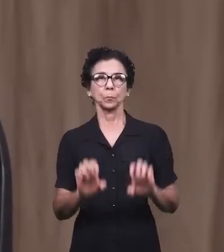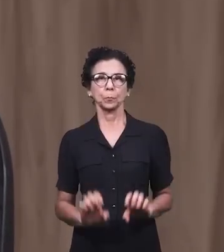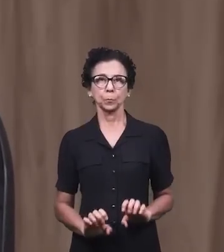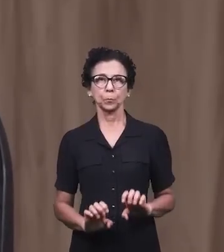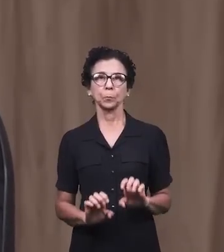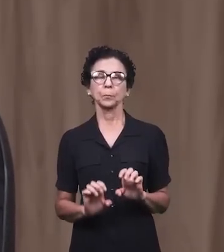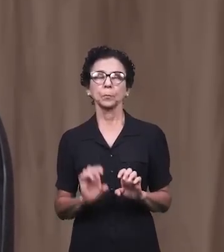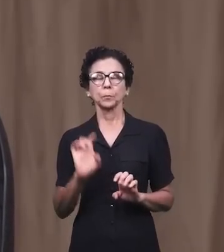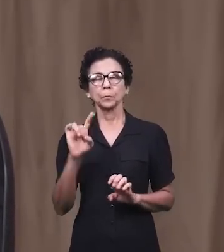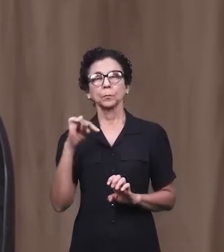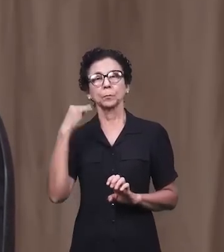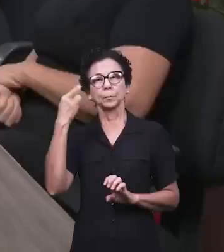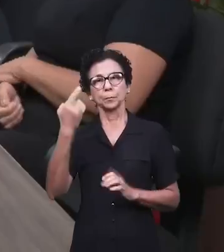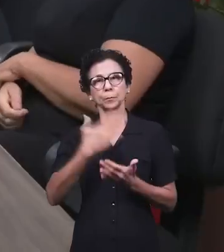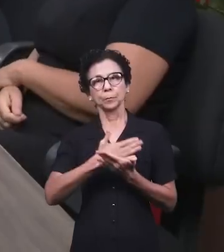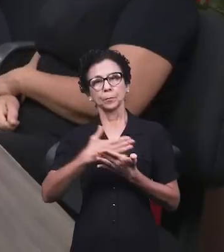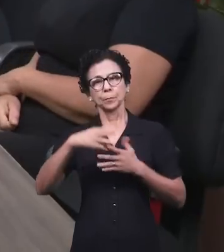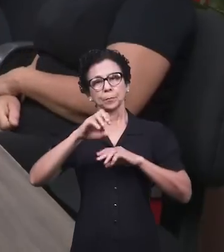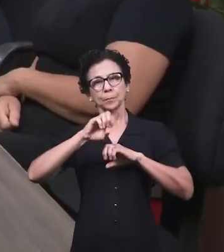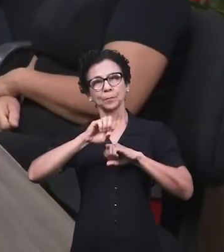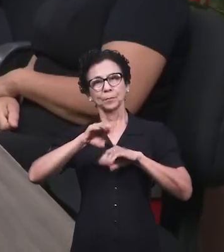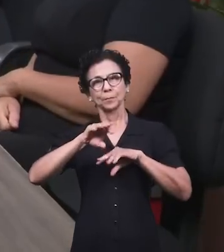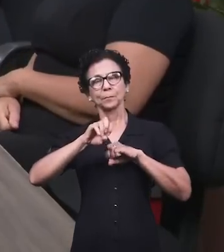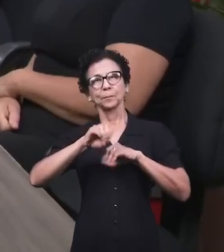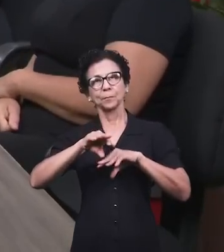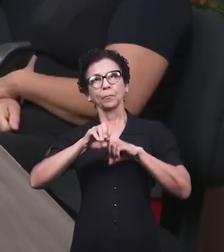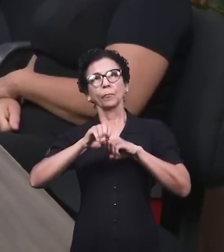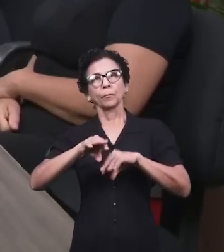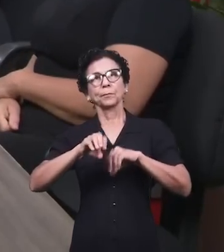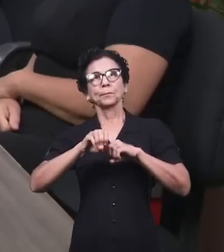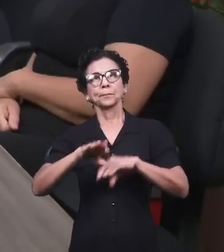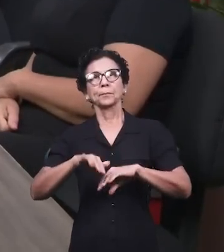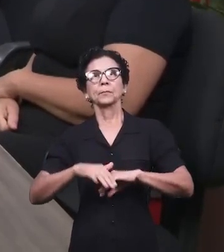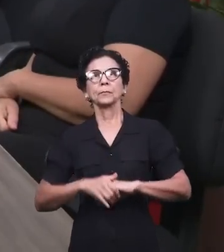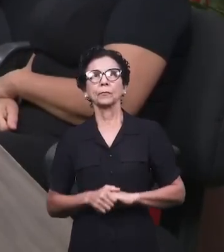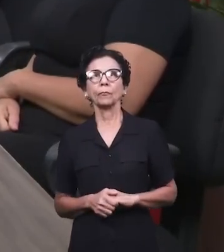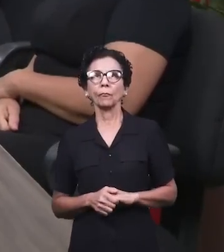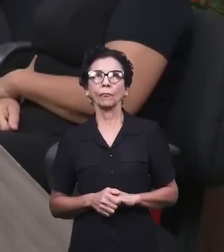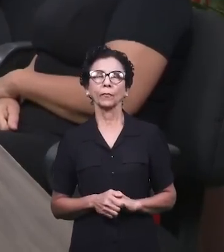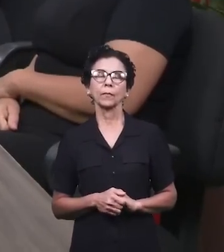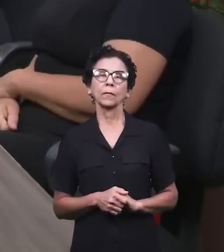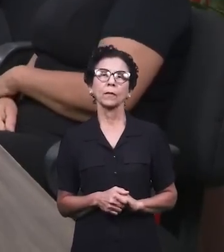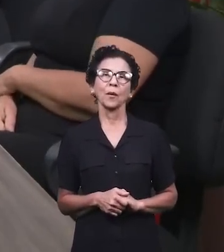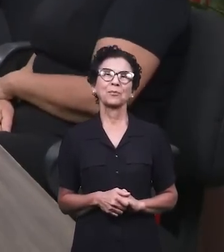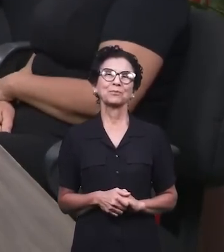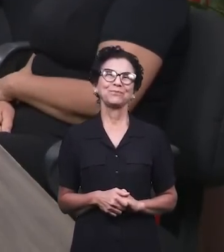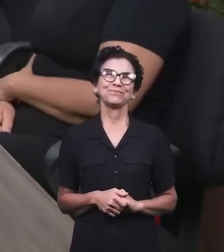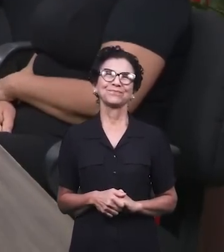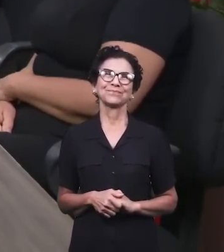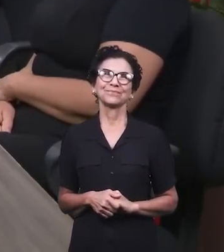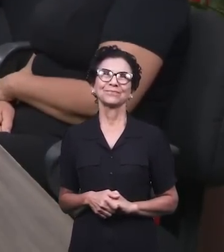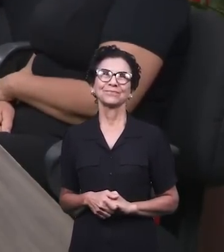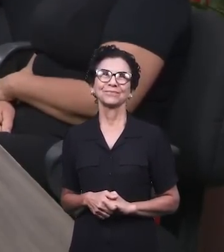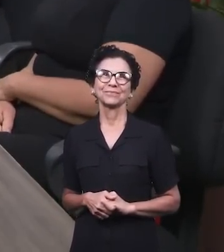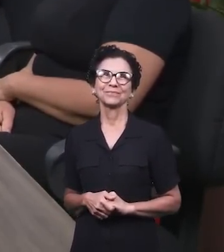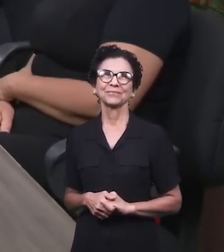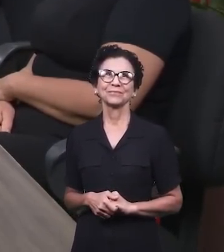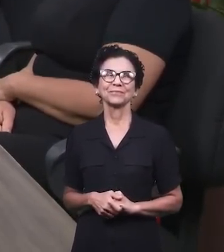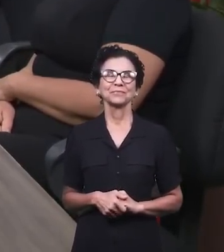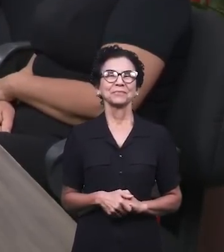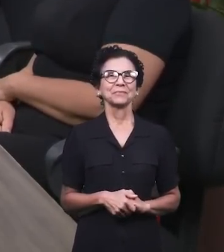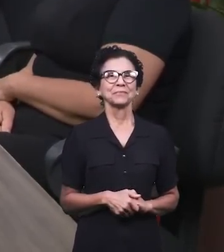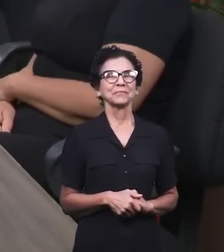gente vai estar ensinando, né, Priscila? Exatamente. Mais pra frente a gente vai. Pra não dar um nó na mas cabeça. os irmãos não precisam ficar preocupados, né,